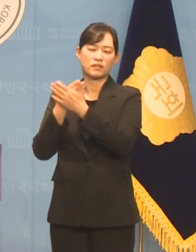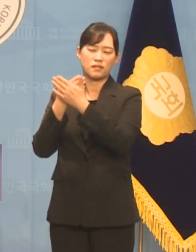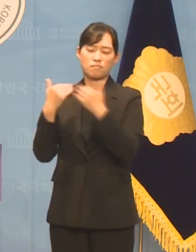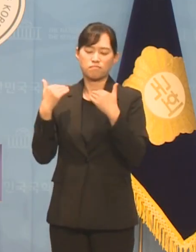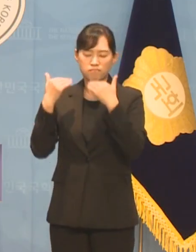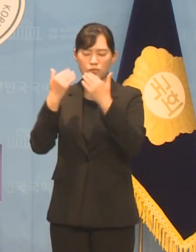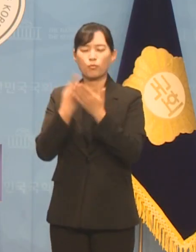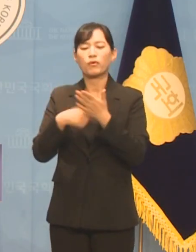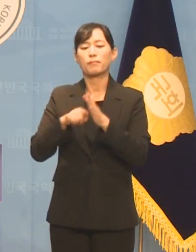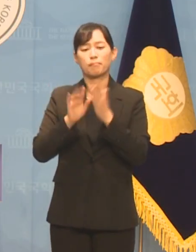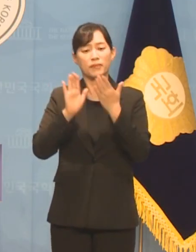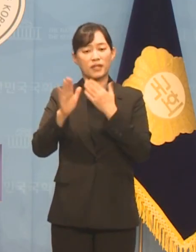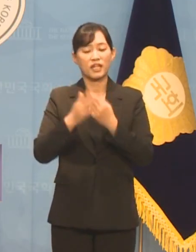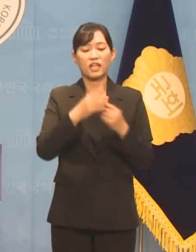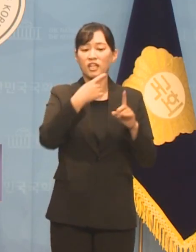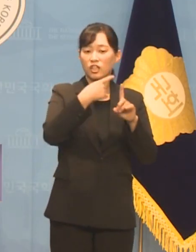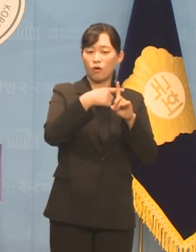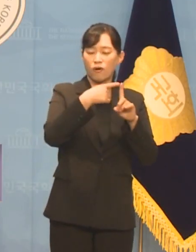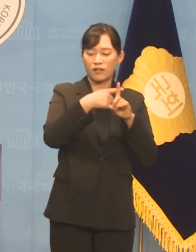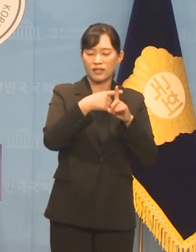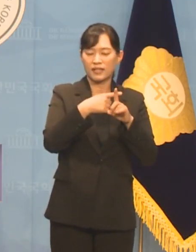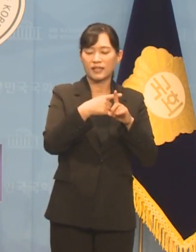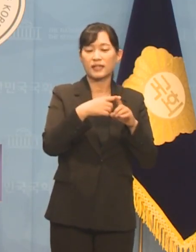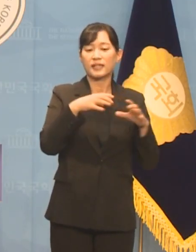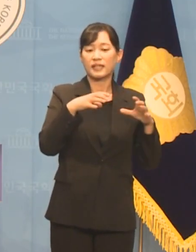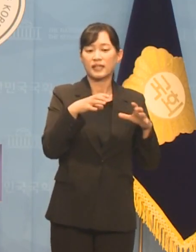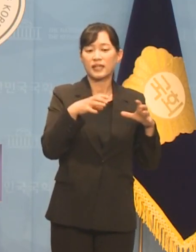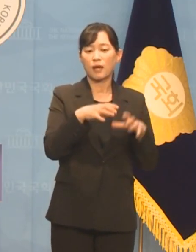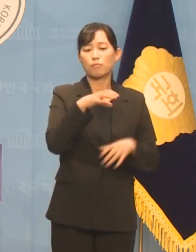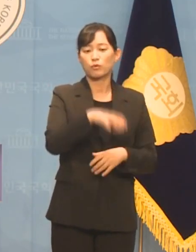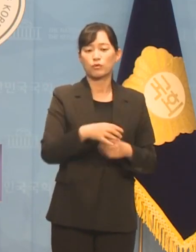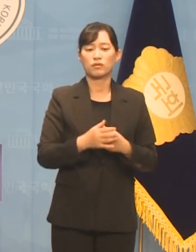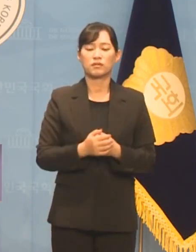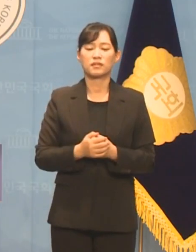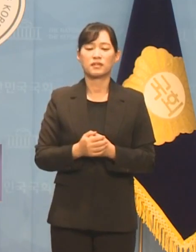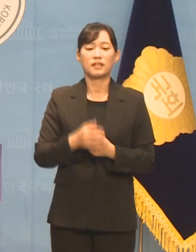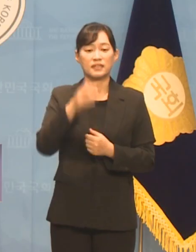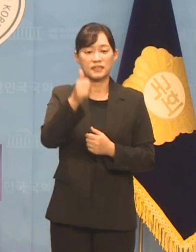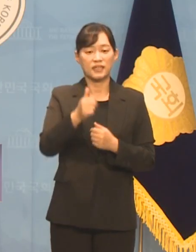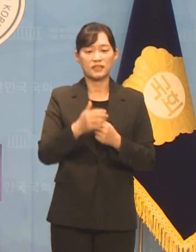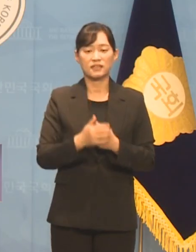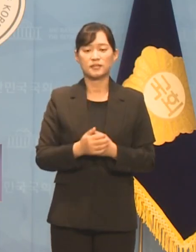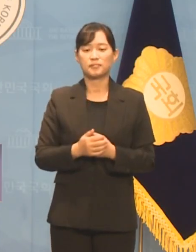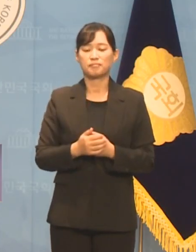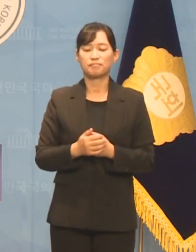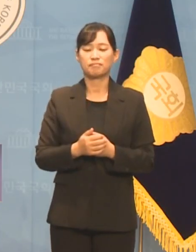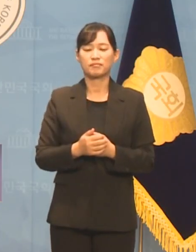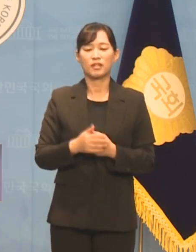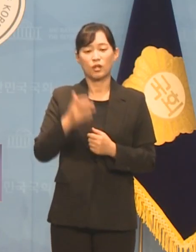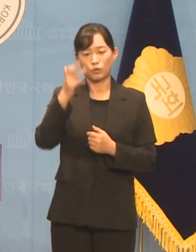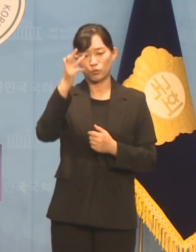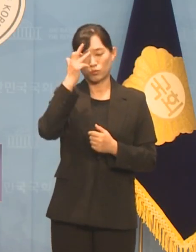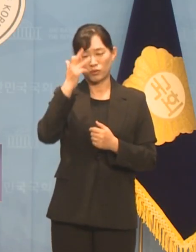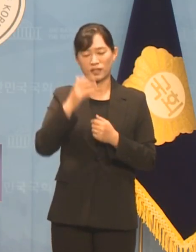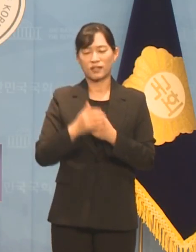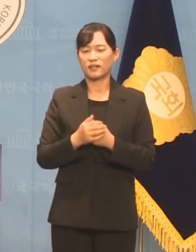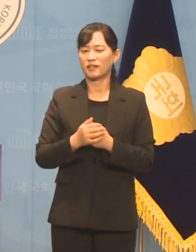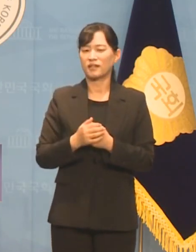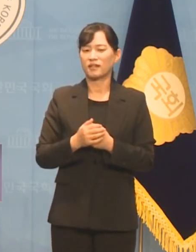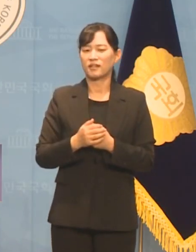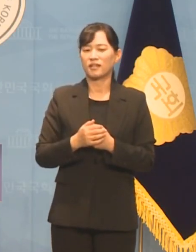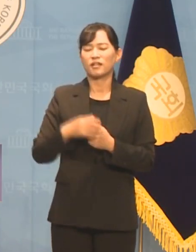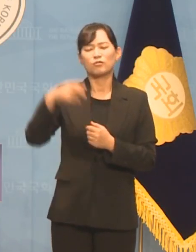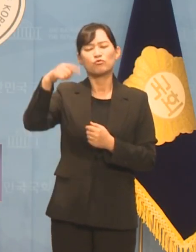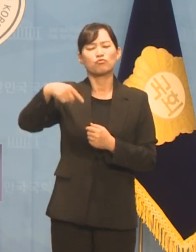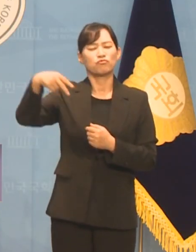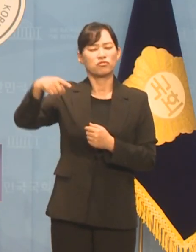미래입니다. 더하기 캠프의 좌장은 최재성 전 청와대 정무수석께서 맡아주셨습니다. 최 전